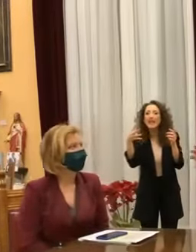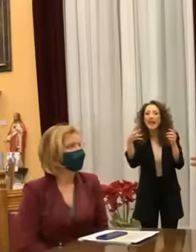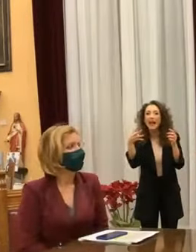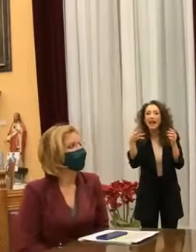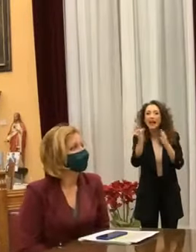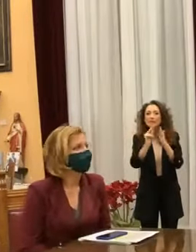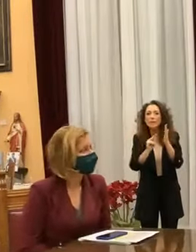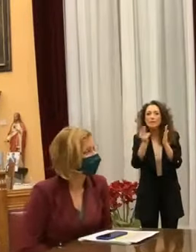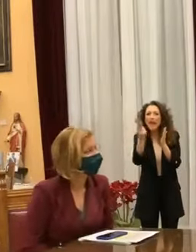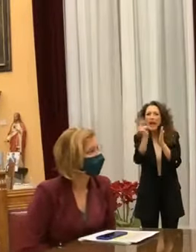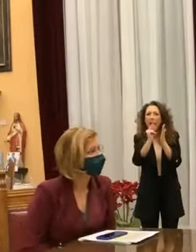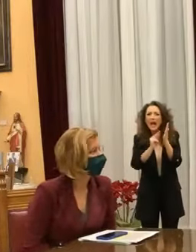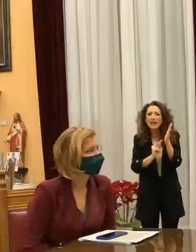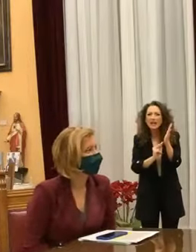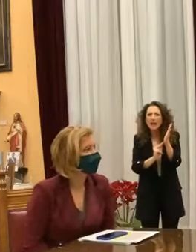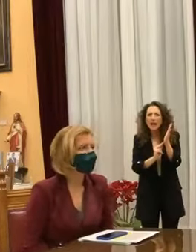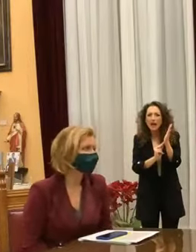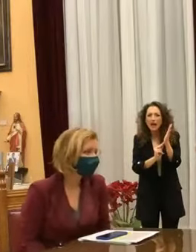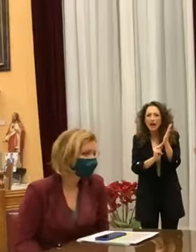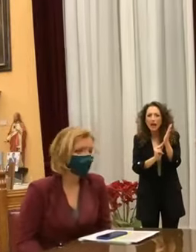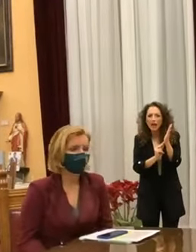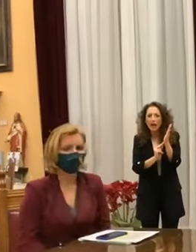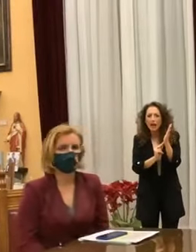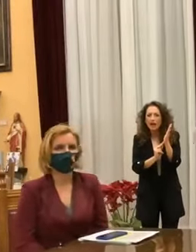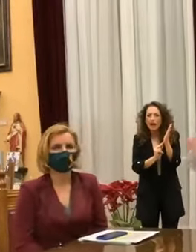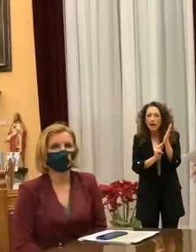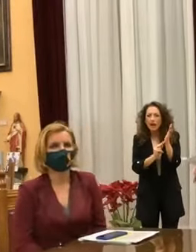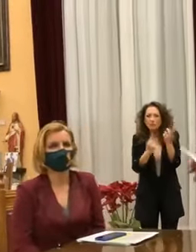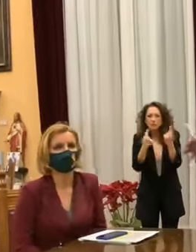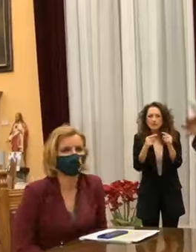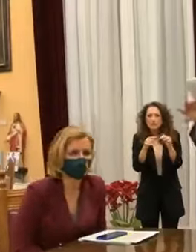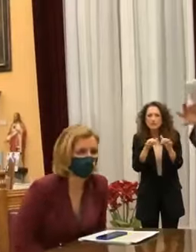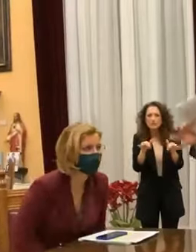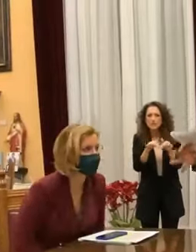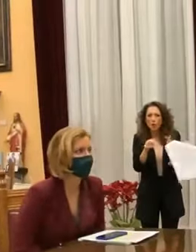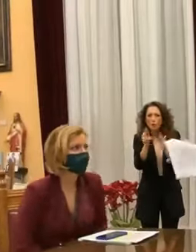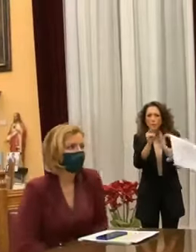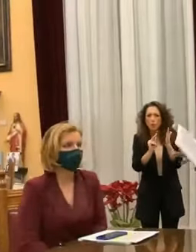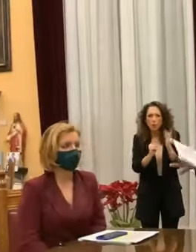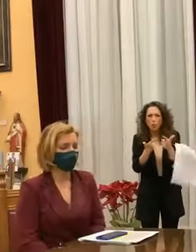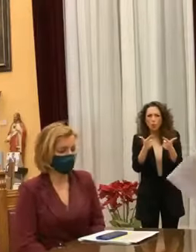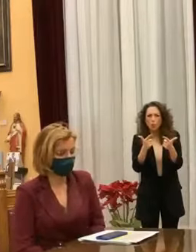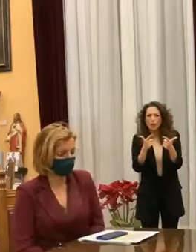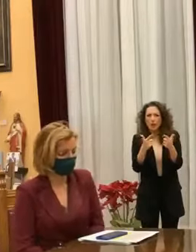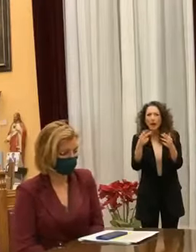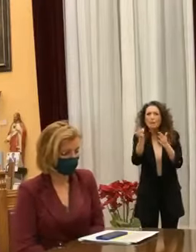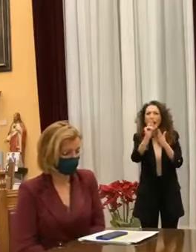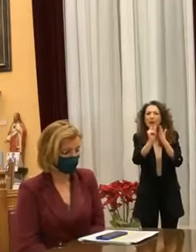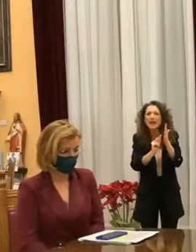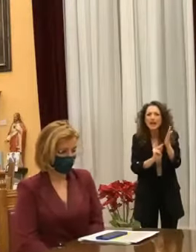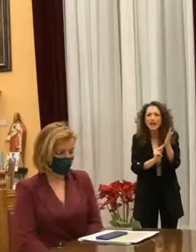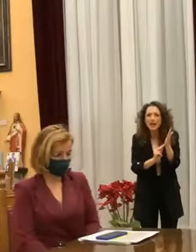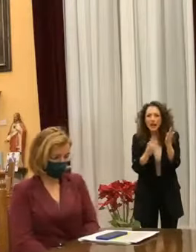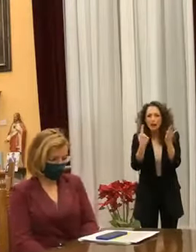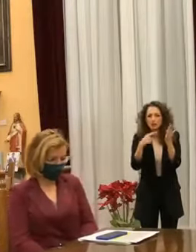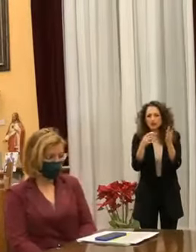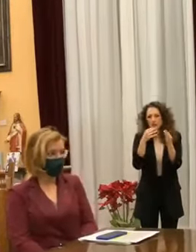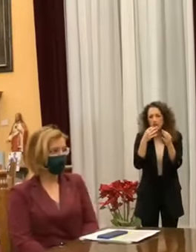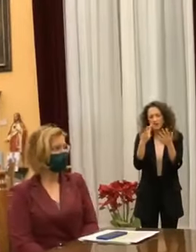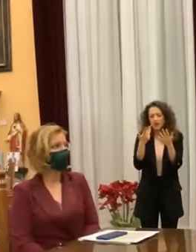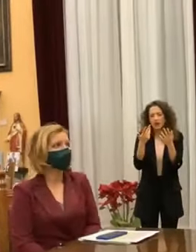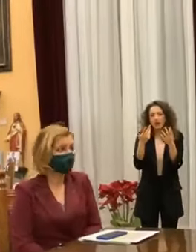ripeto, basterà l'onestà intellettuale di Marzia Furna, esatto, e questi provvedimenti a inchiodare tutto il sistema.